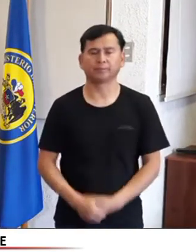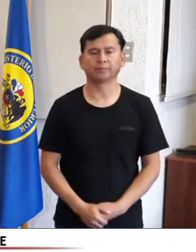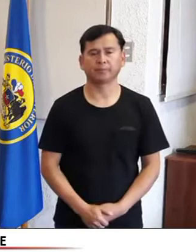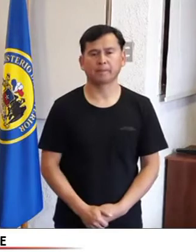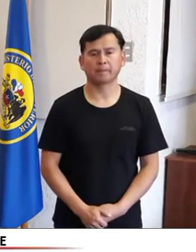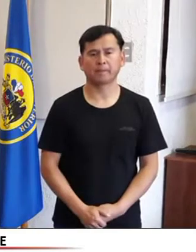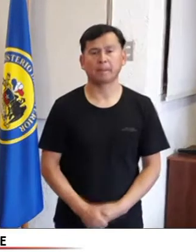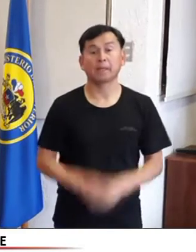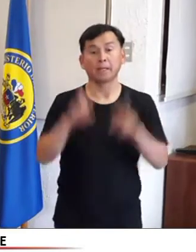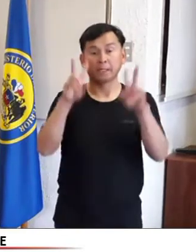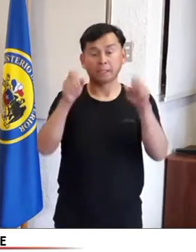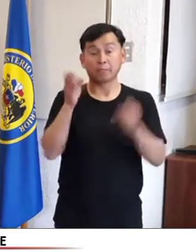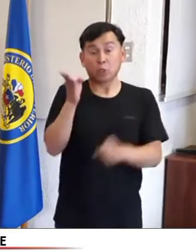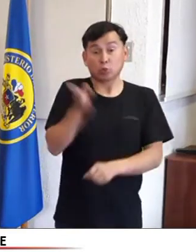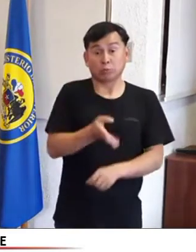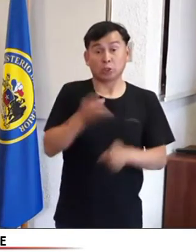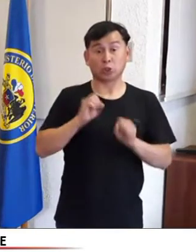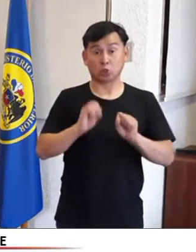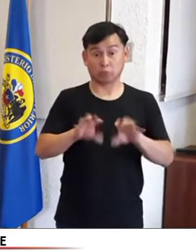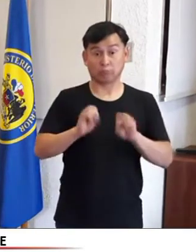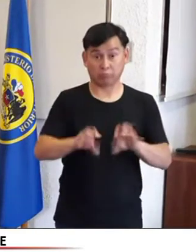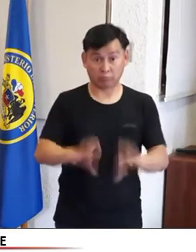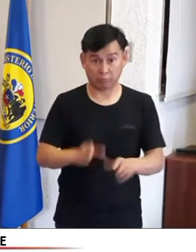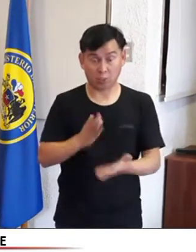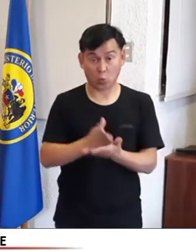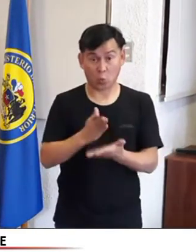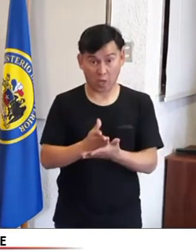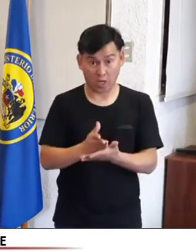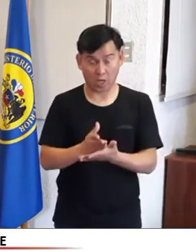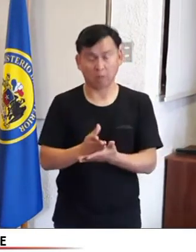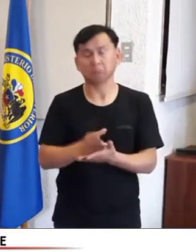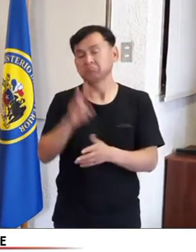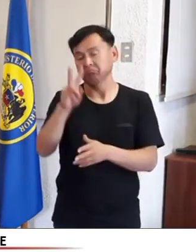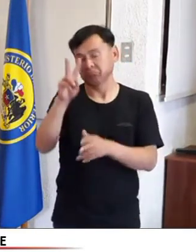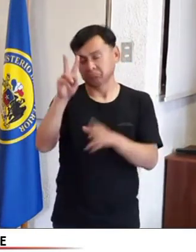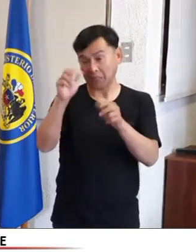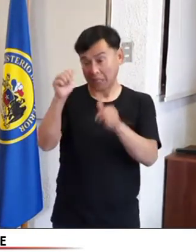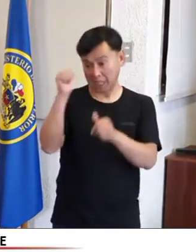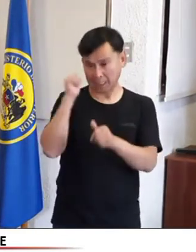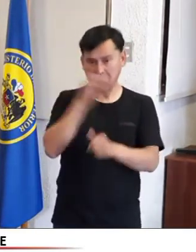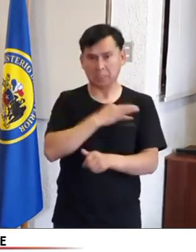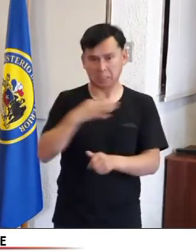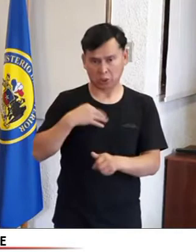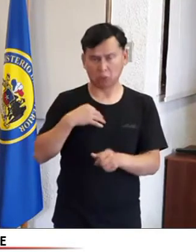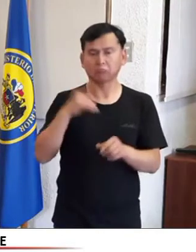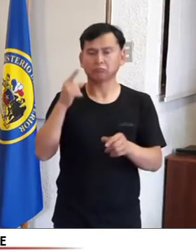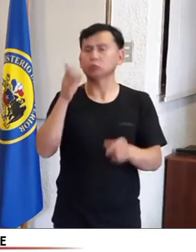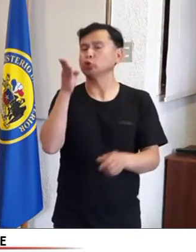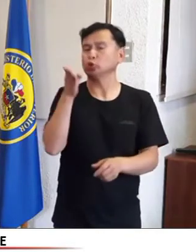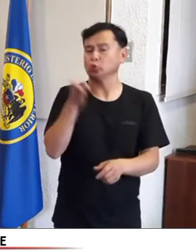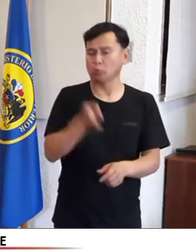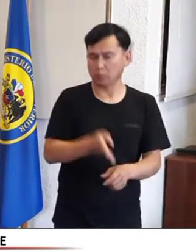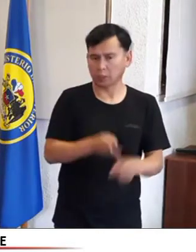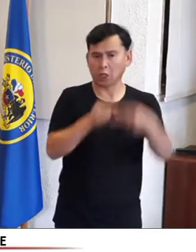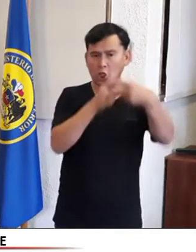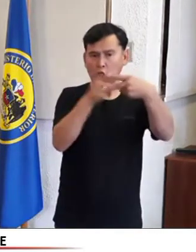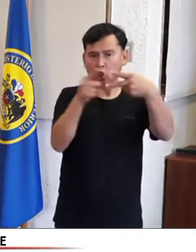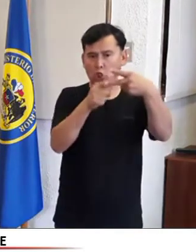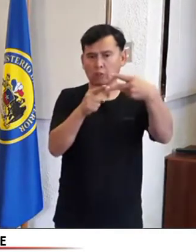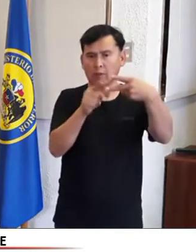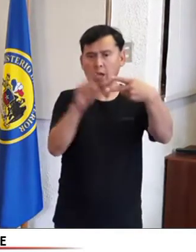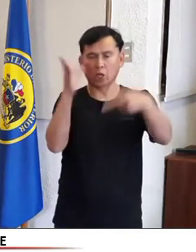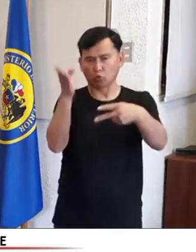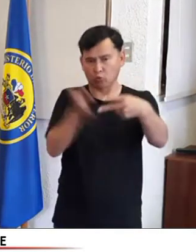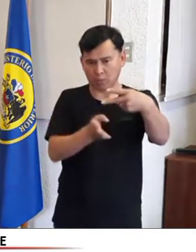Respecto de la suspensión de clases, como lo informó el ministro de Educación el día de ayer, Estas se suspenden nuevamente por